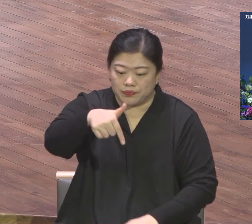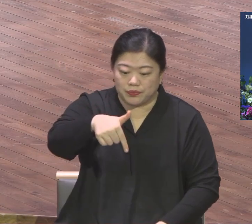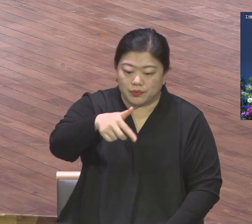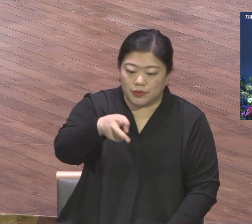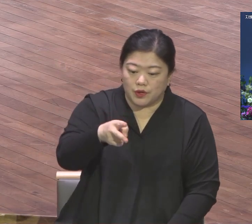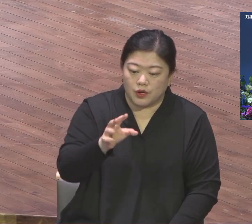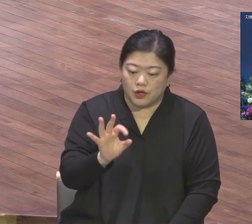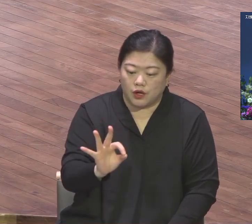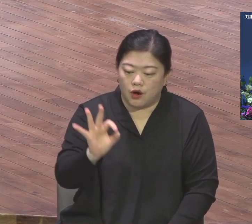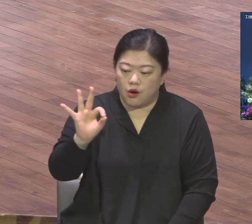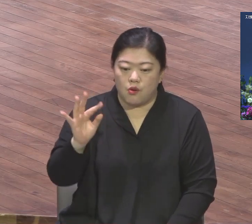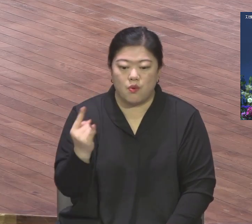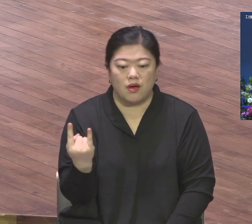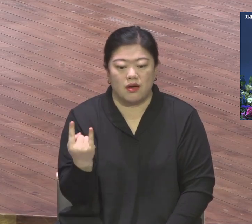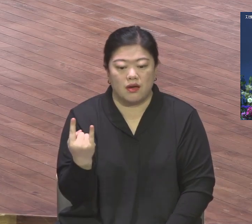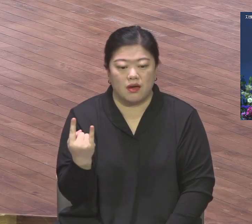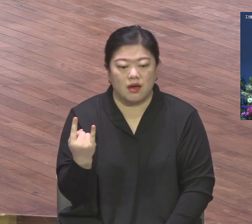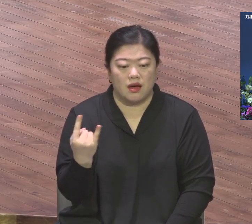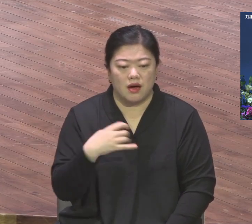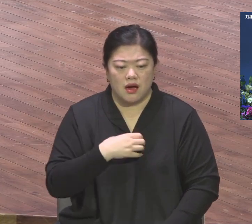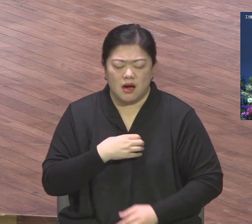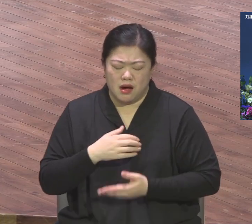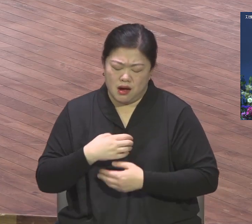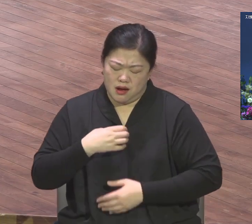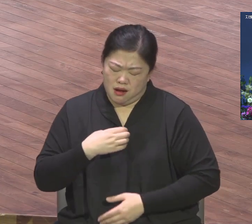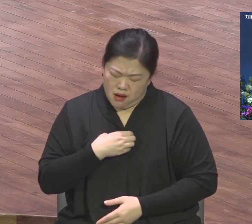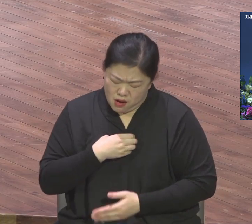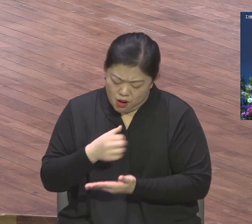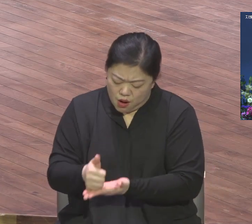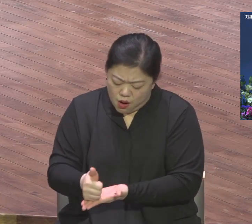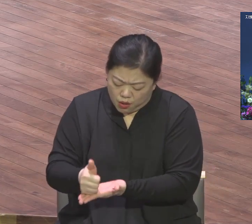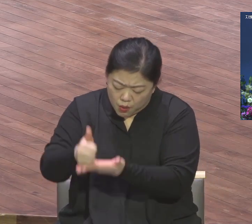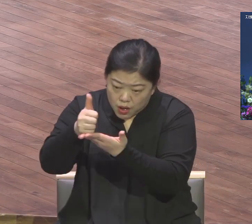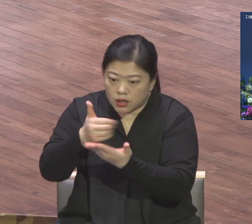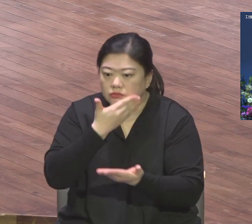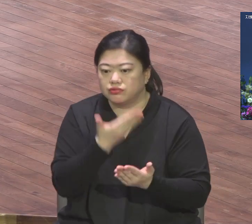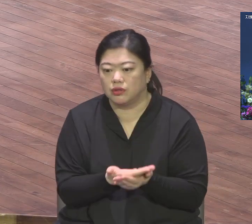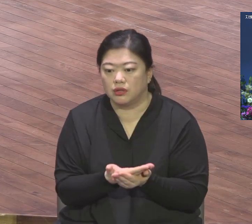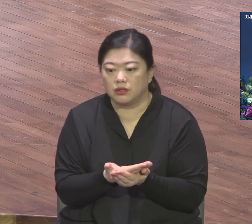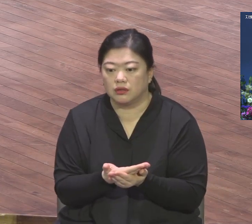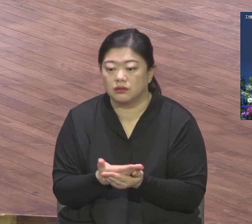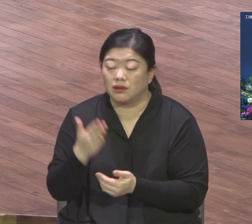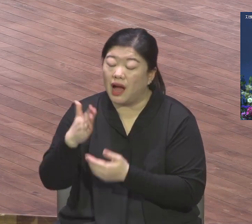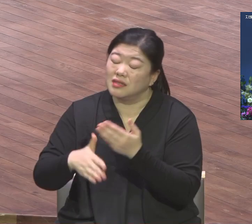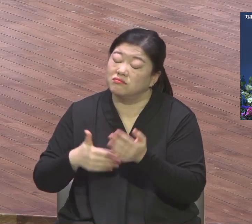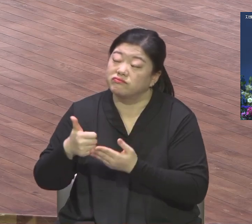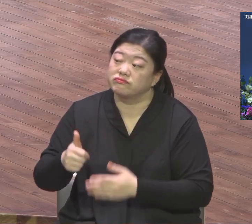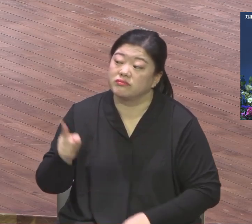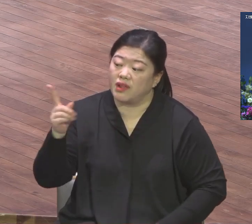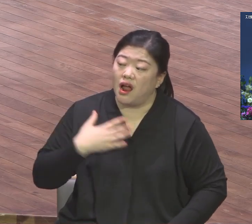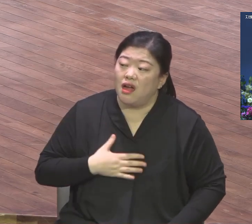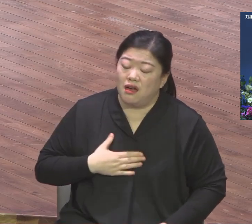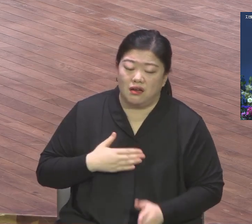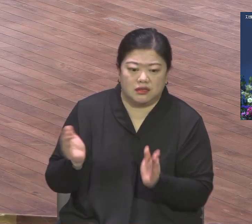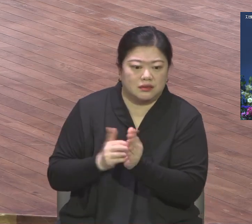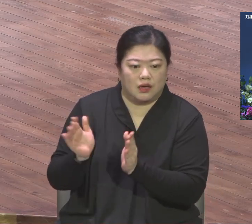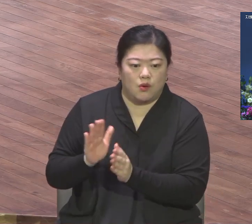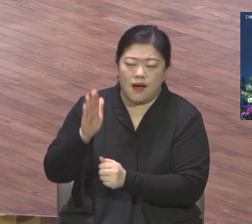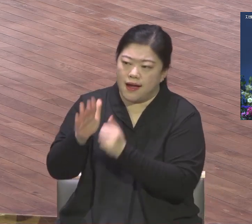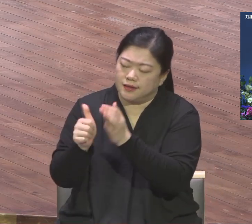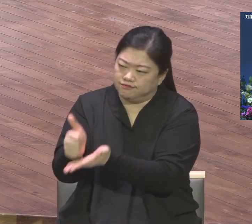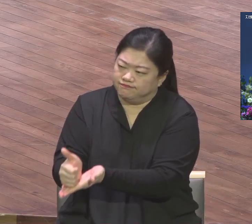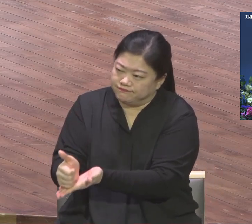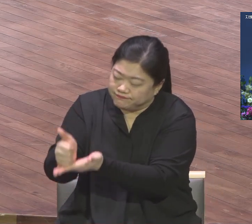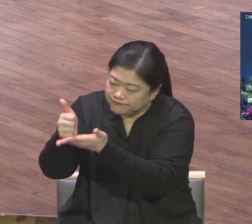근본이라. 여호와를 경외하는 것이 최고의 지혜예요. 여호와를 경외하는 것, 하나님을 예배하는